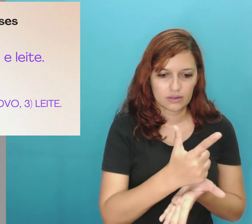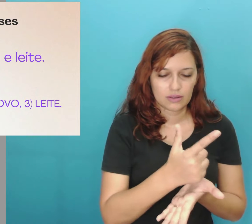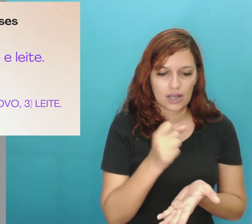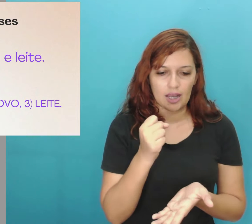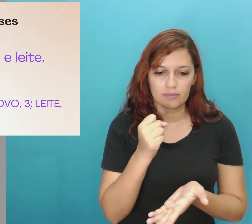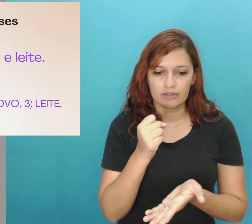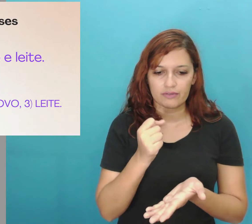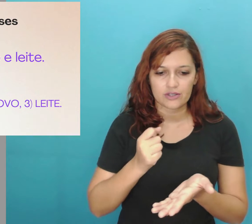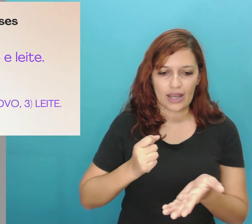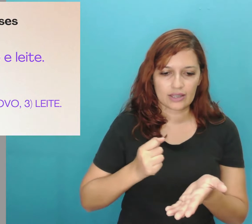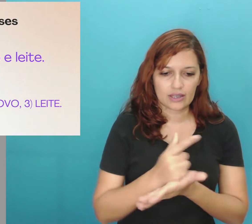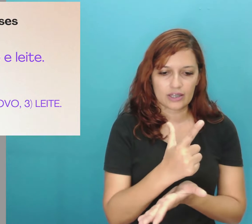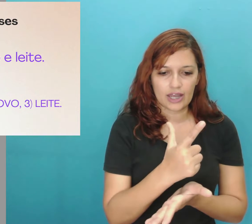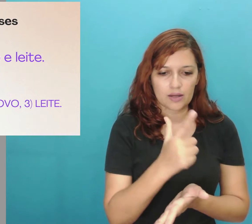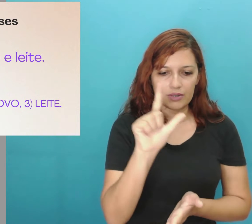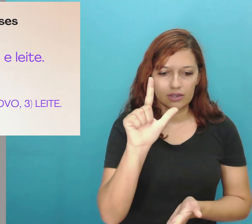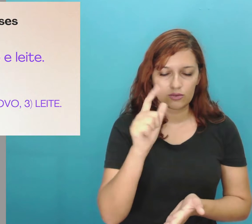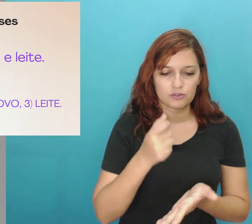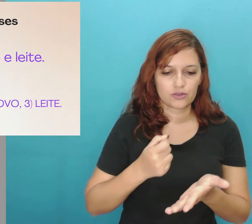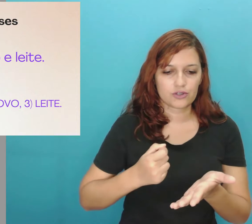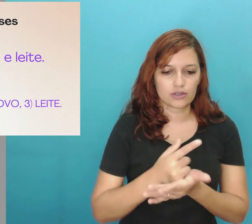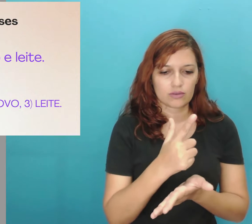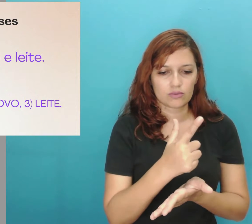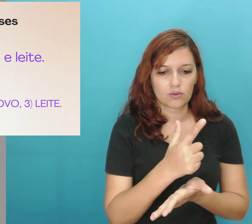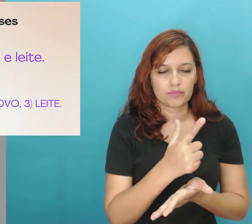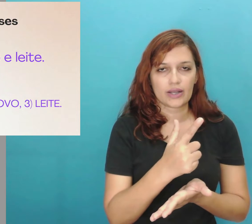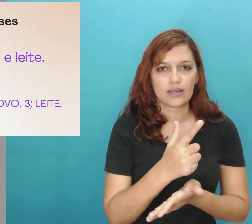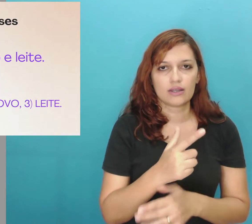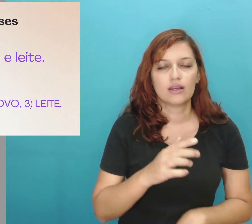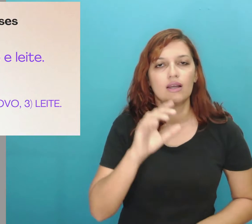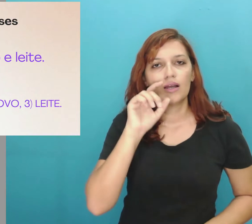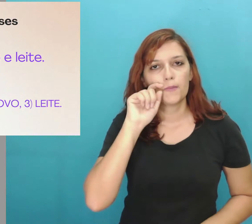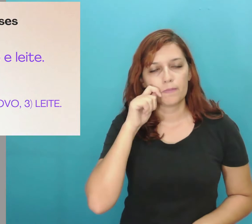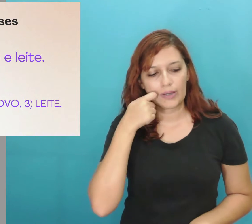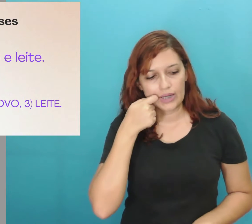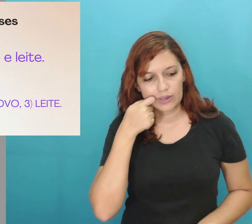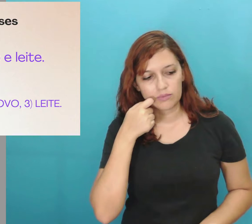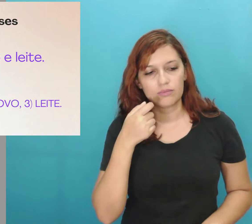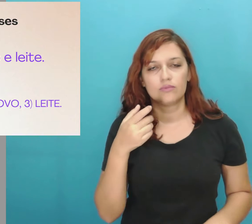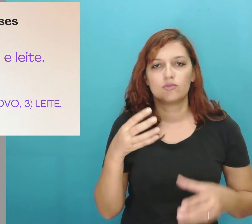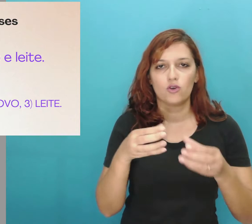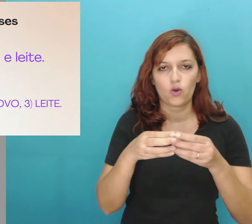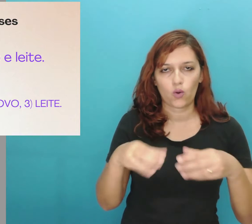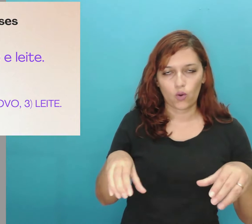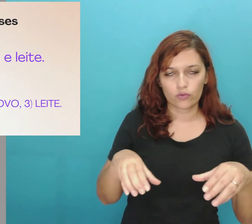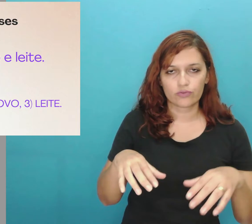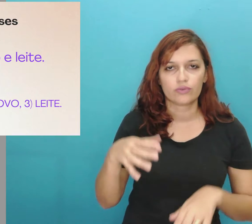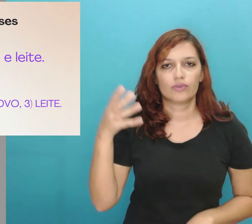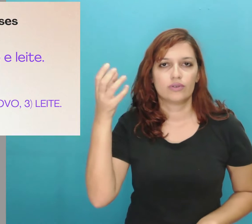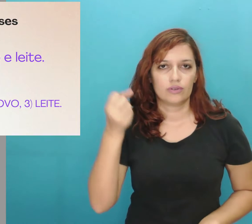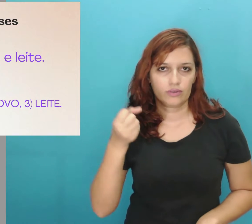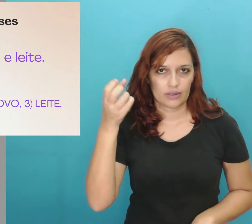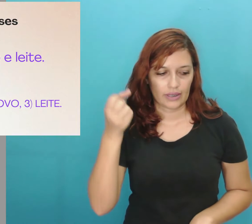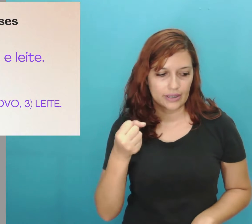a mão tá fechada e abre os 2 dedos. Comprei pão, ovo e